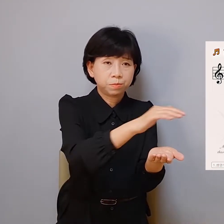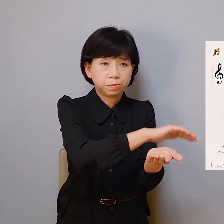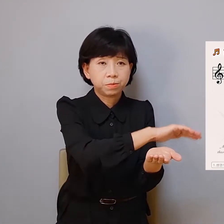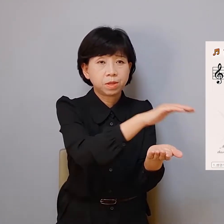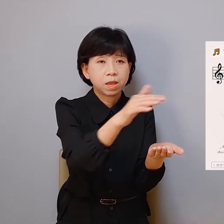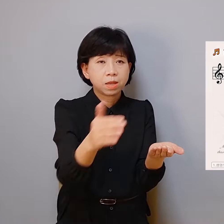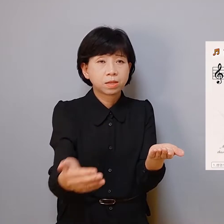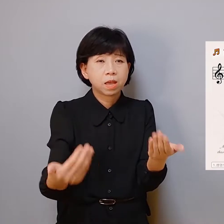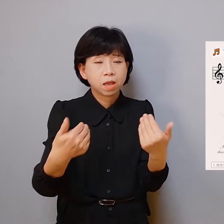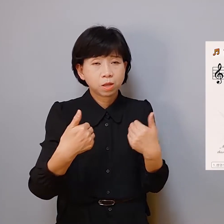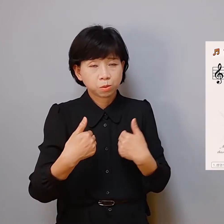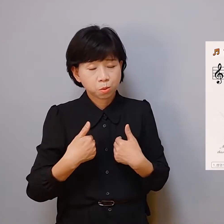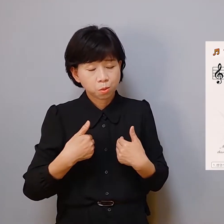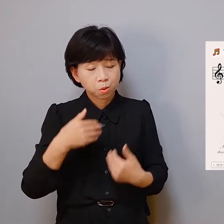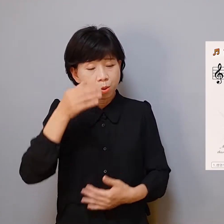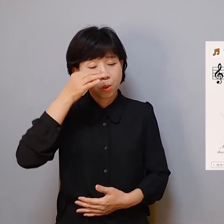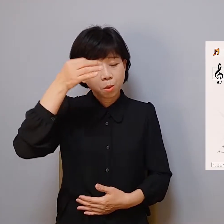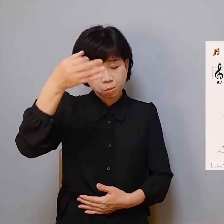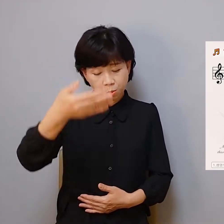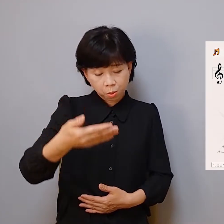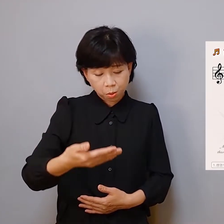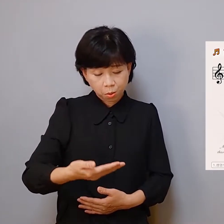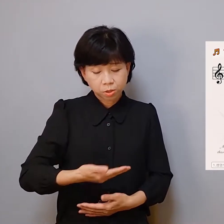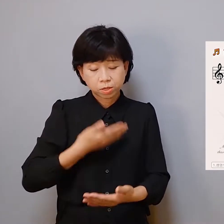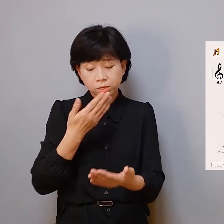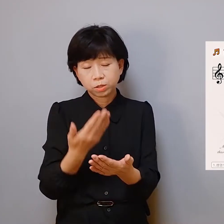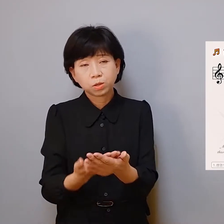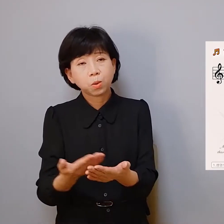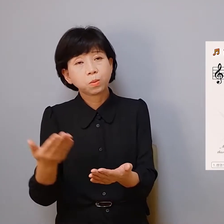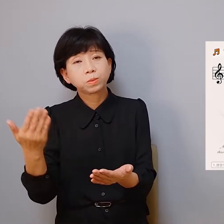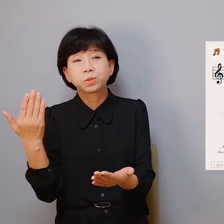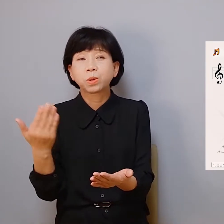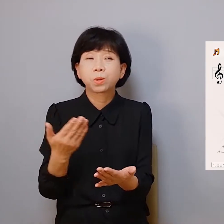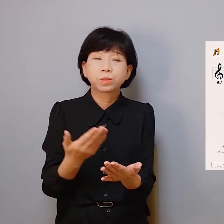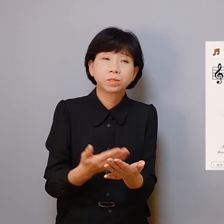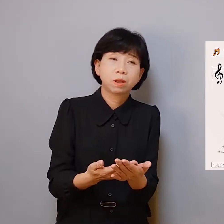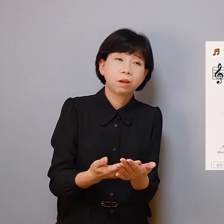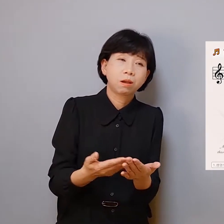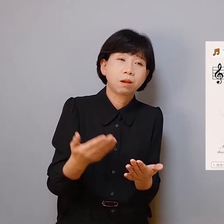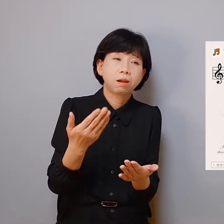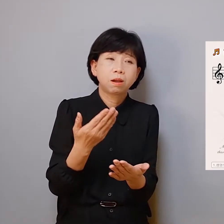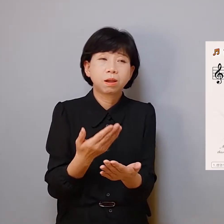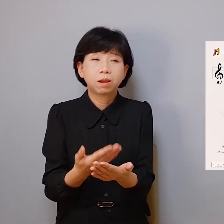누셨던 무덤 내게도